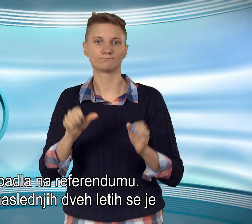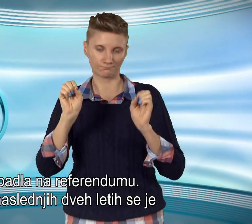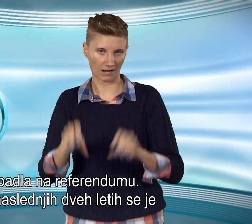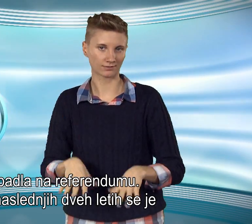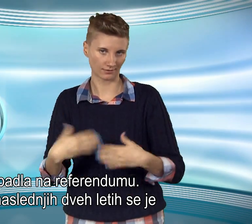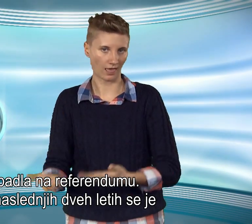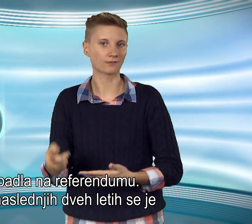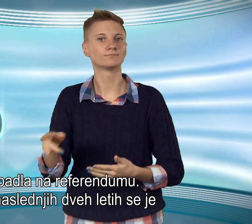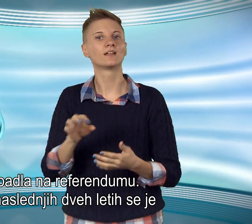na referendumu.